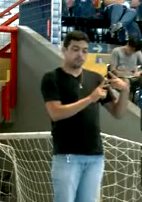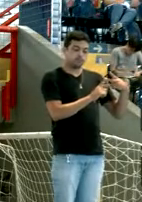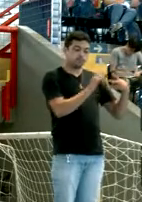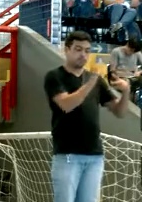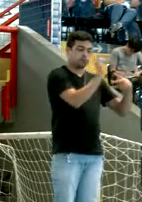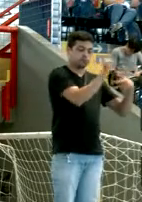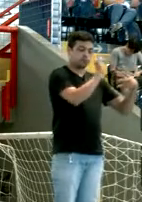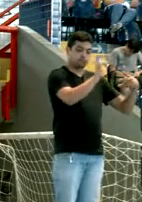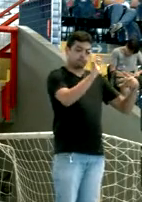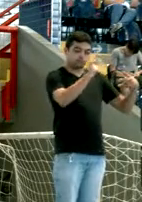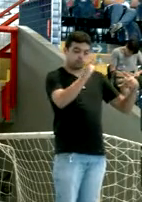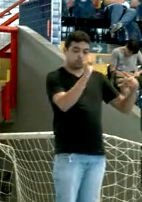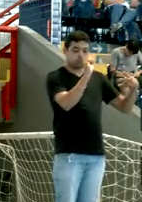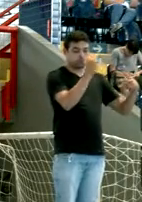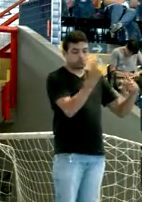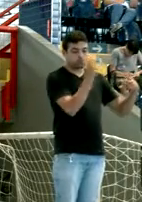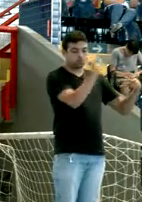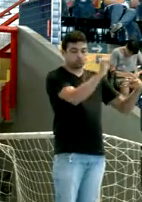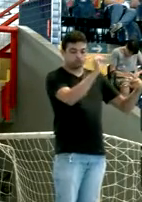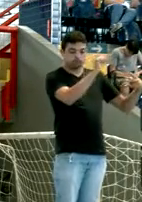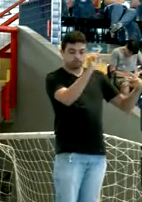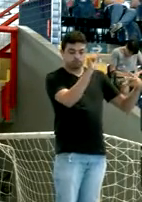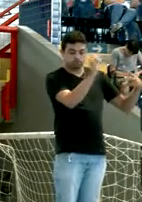Pinceladas ou pontilhados.